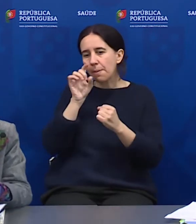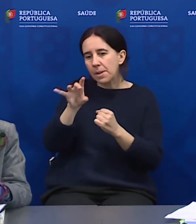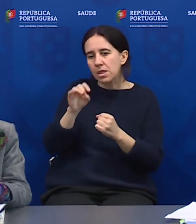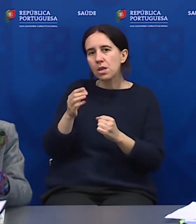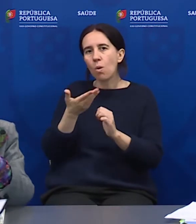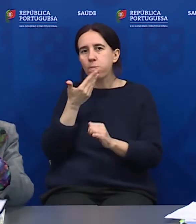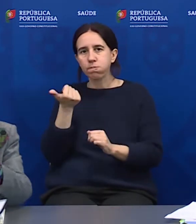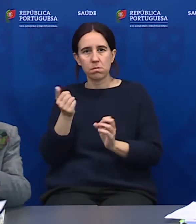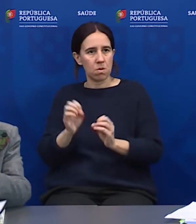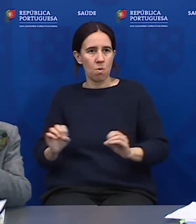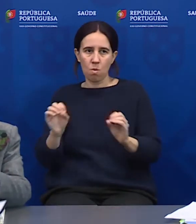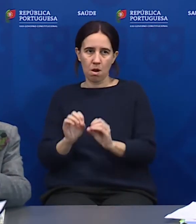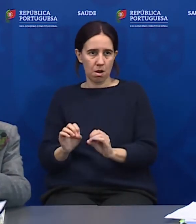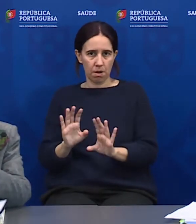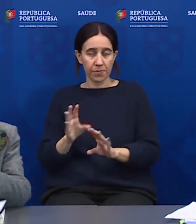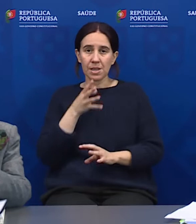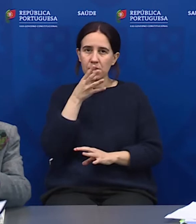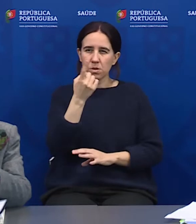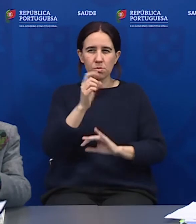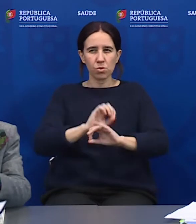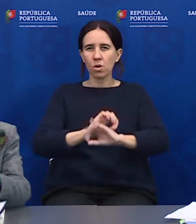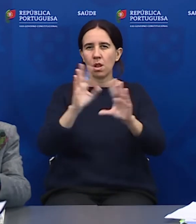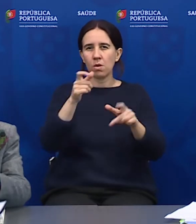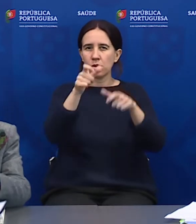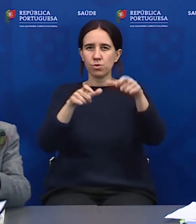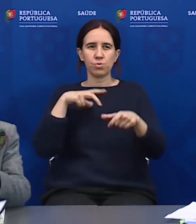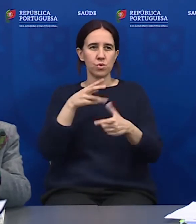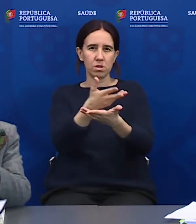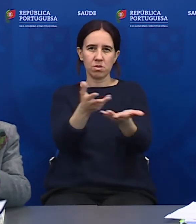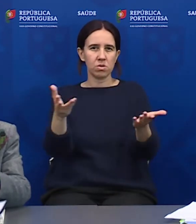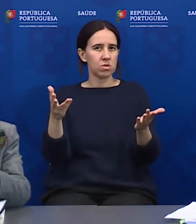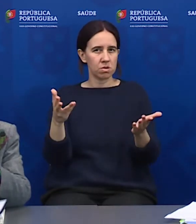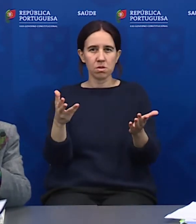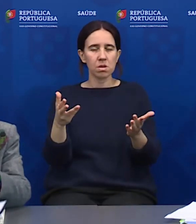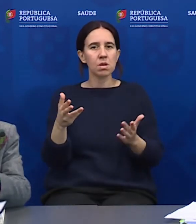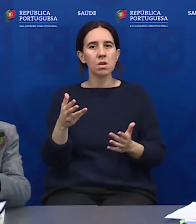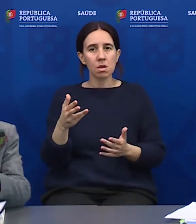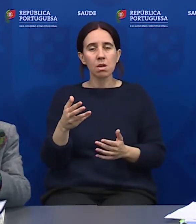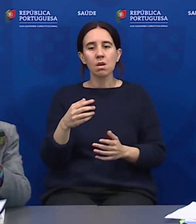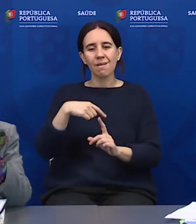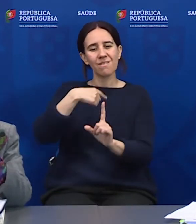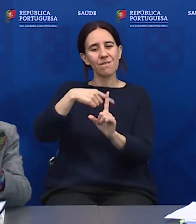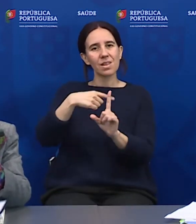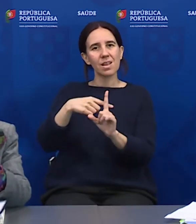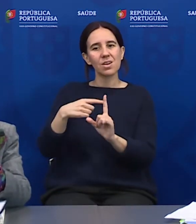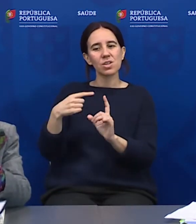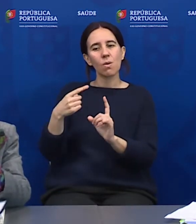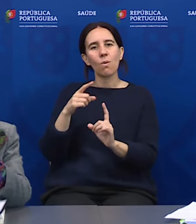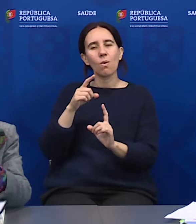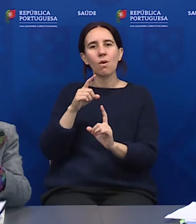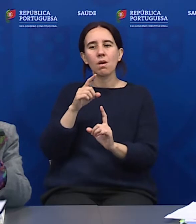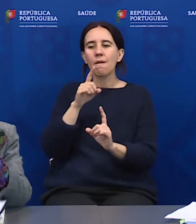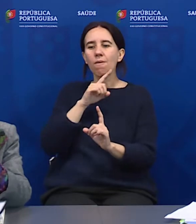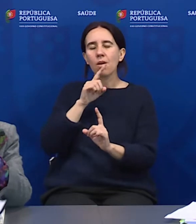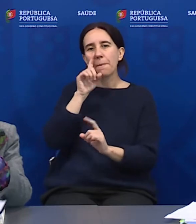de omitir. E eu quero dizer aqui uma coisa claramente aos portugueses. Não há nenhuma vantagem nem nenhuma forma de